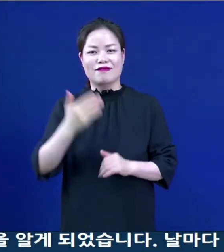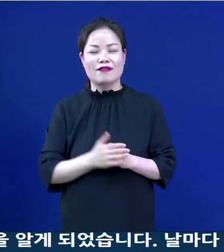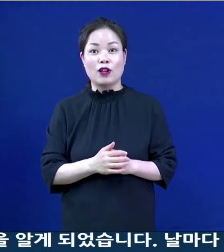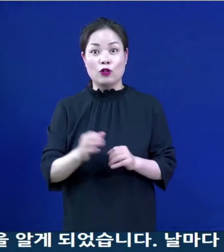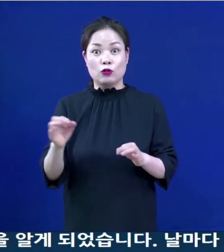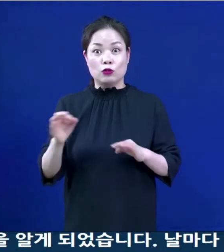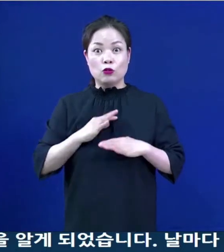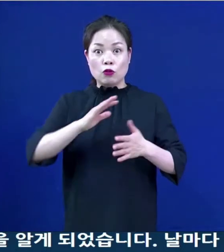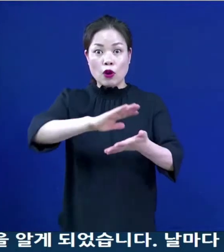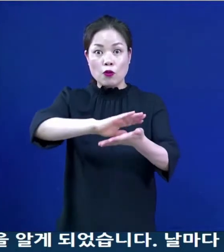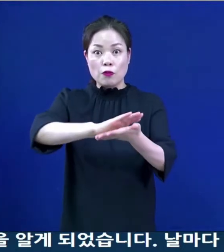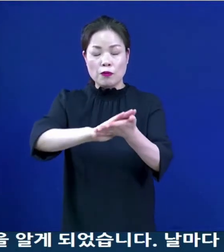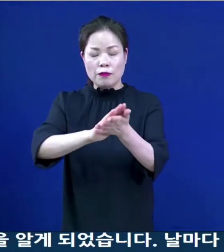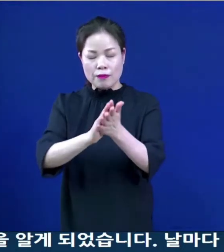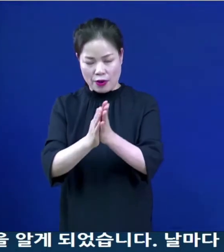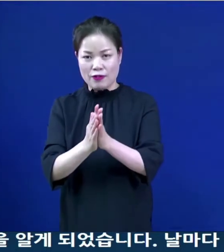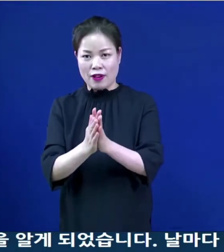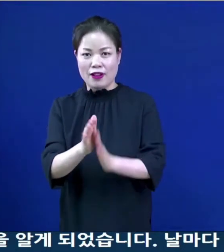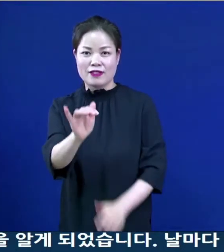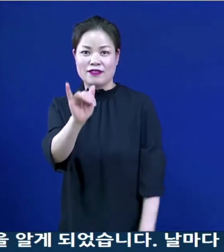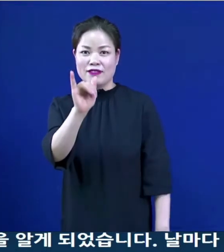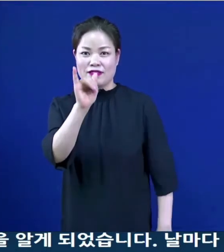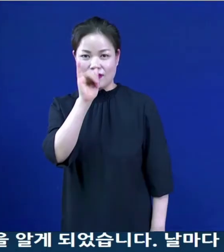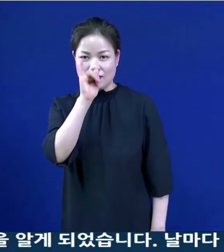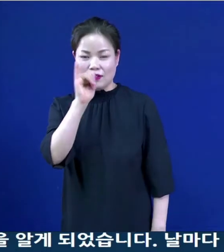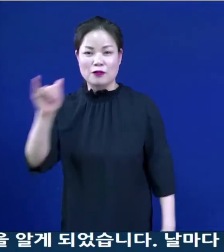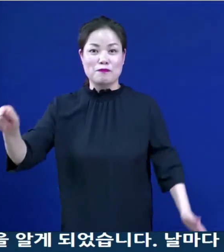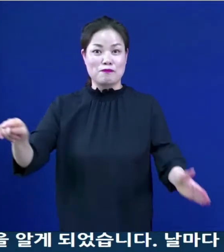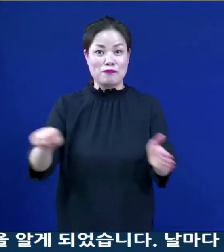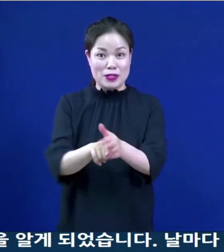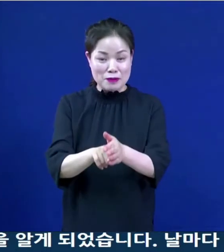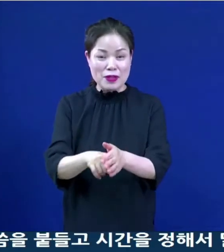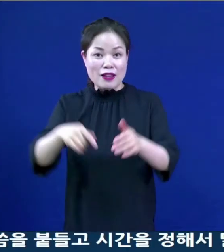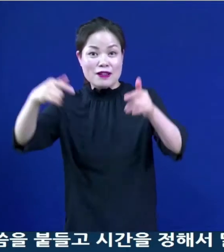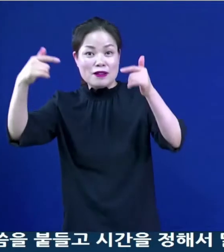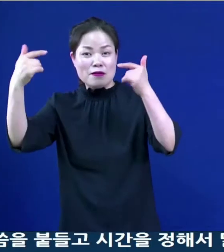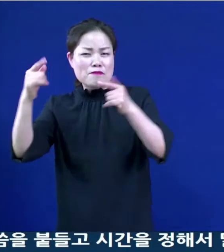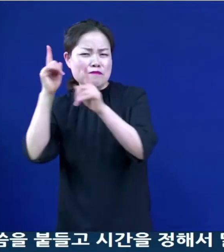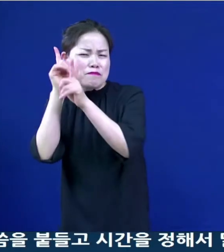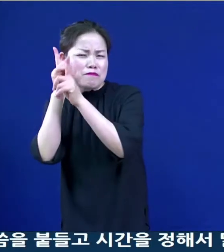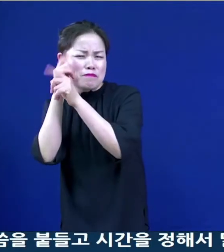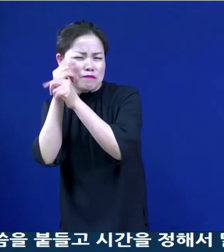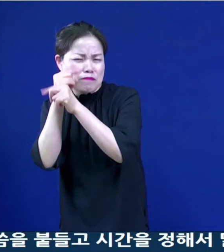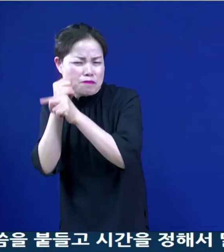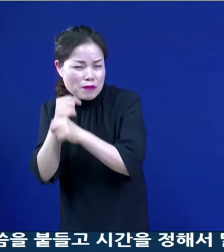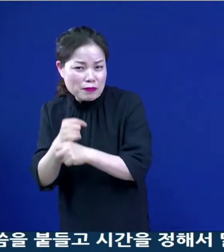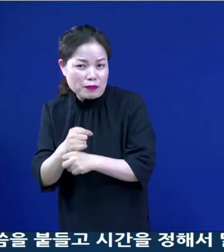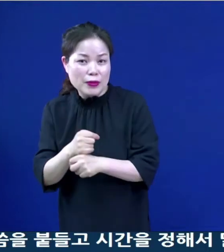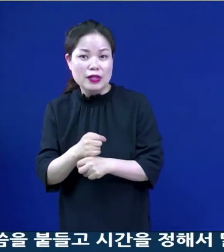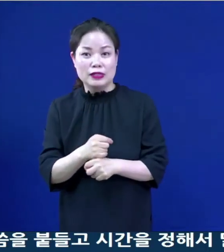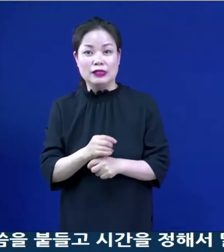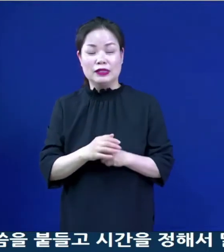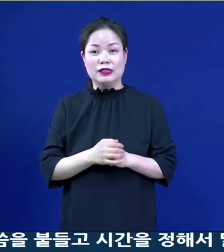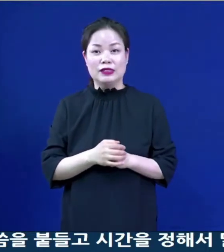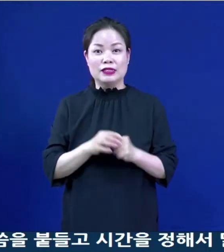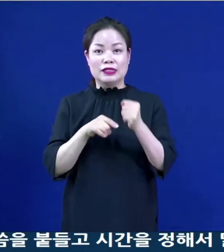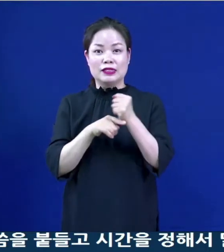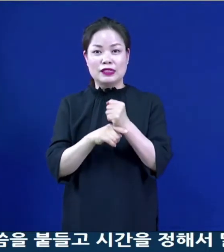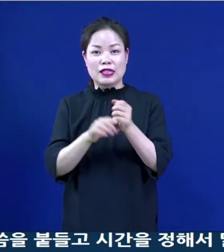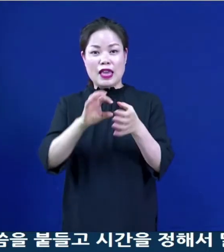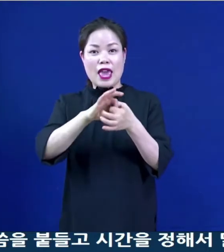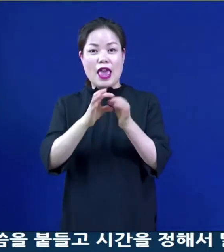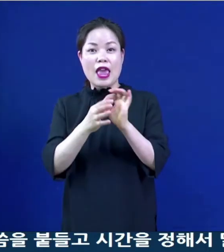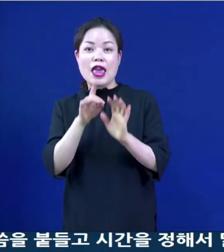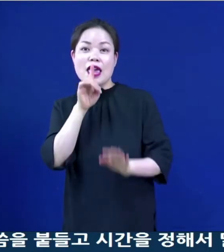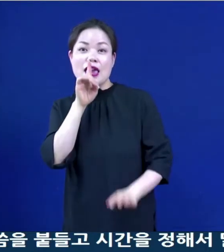놀라운 변화가 일어나리라고 믿습니다. 이렇게 날마다 했는데 이 날마다라는 뜻이